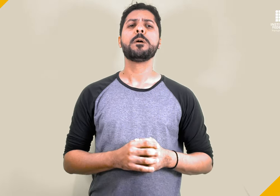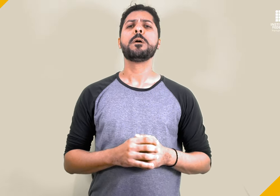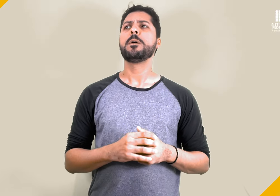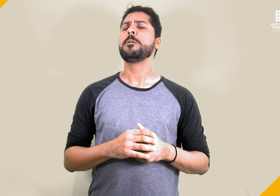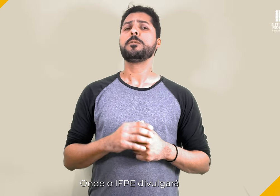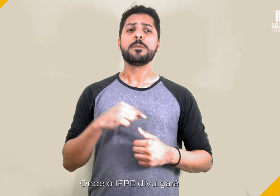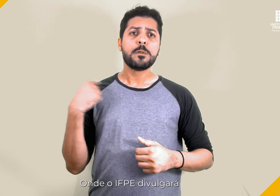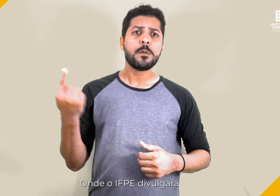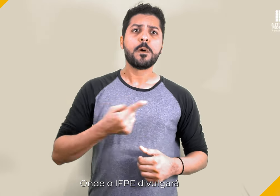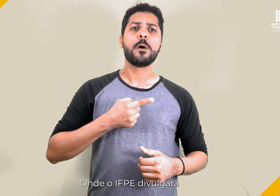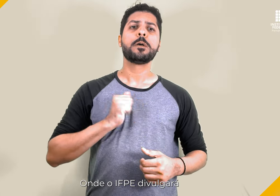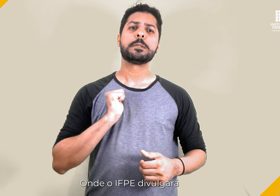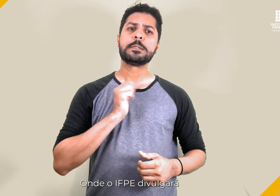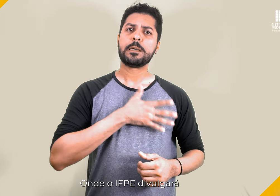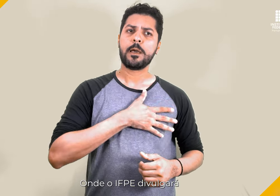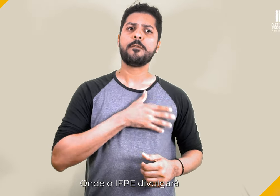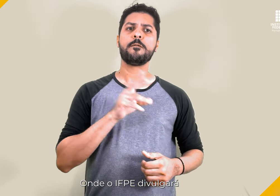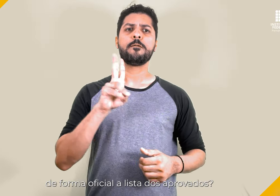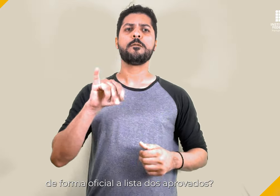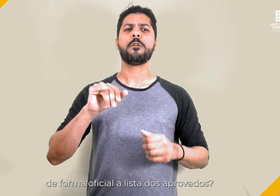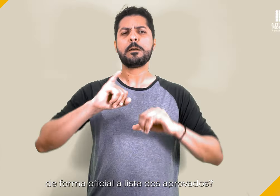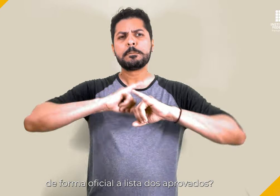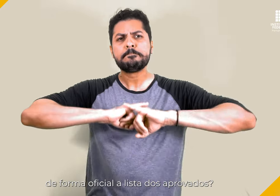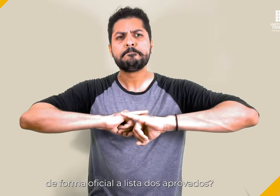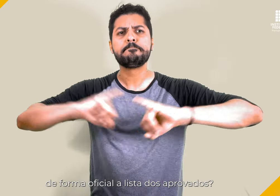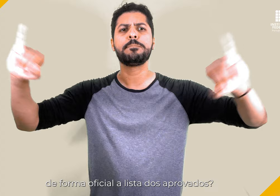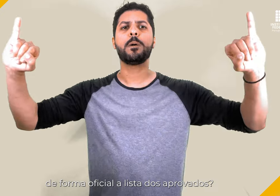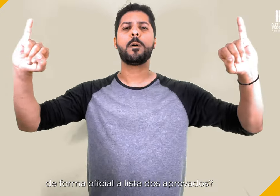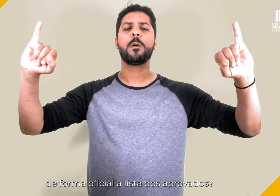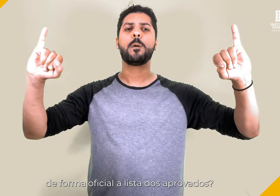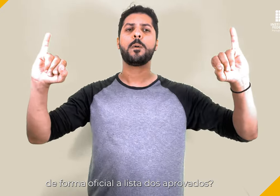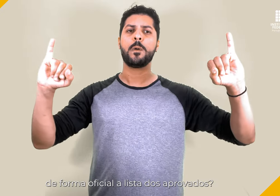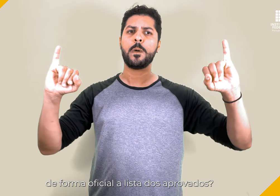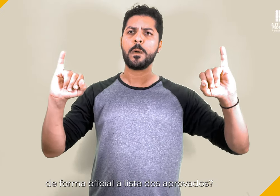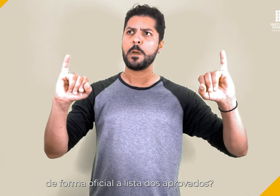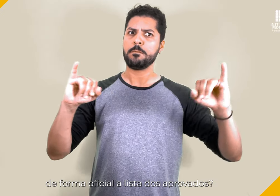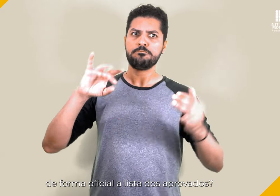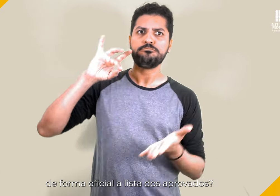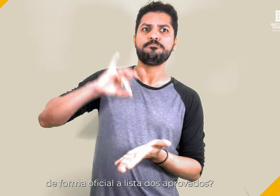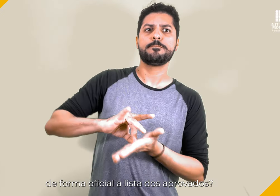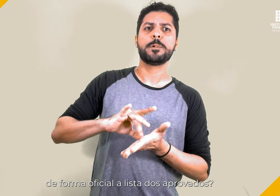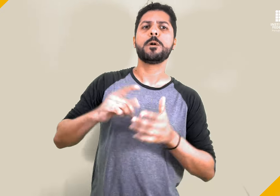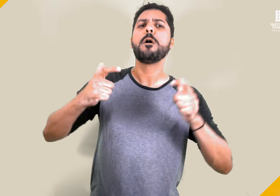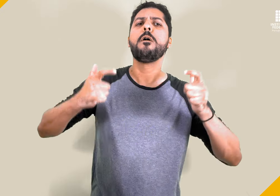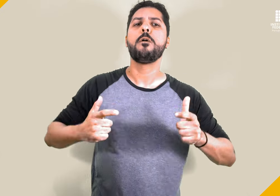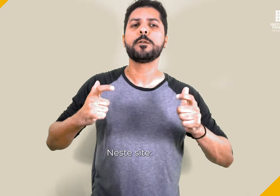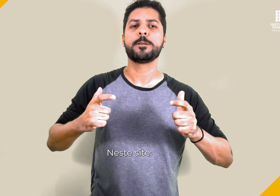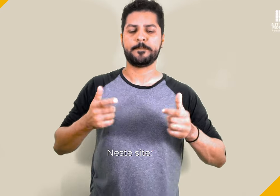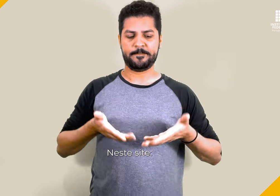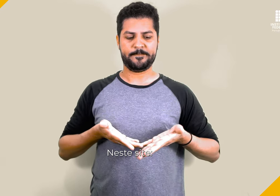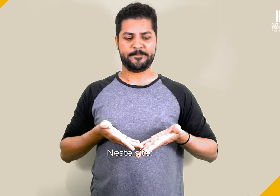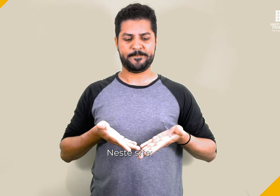Onde o IFPE divulgará de forma oficial a lista dos aprovados. Neste site.